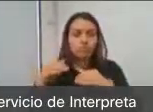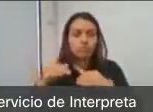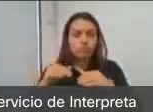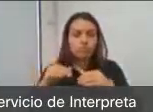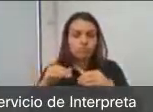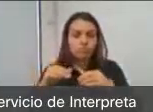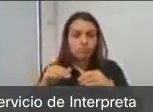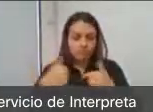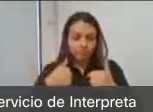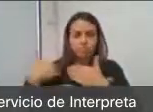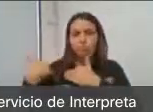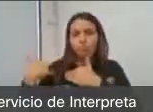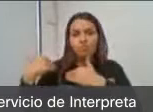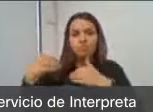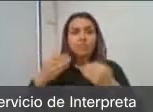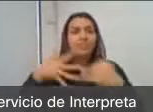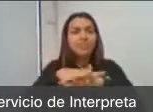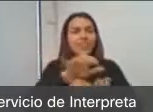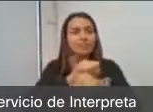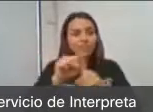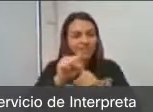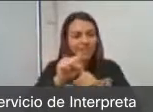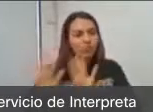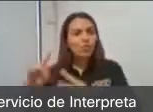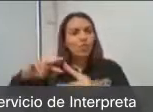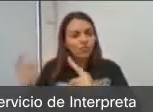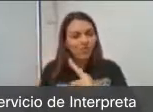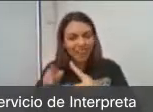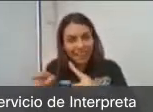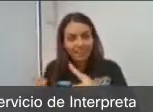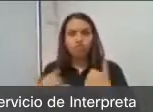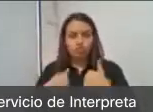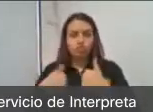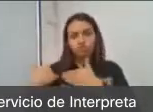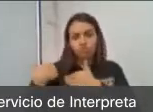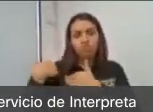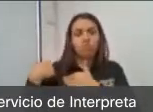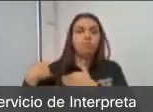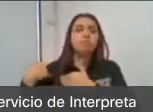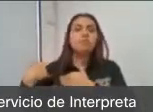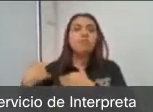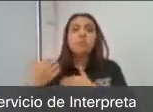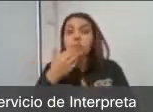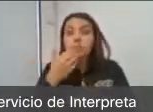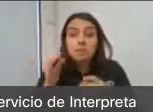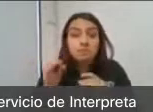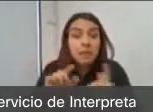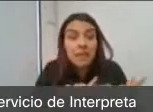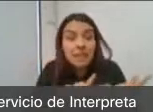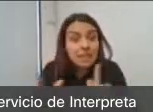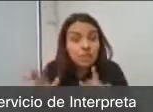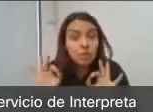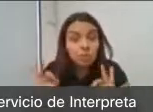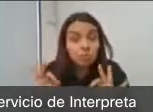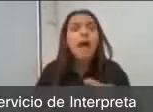voy a hacer la transmisión desde las redes sociales de Corferias. Entonces, cuando estemos listos, arrancaremos